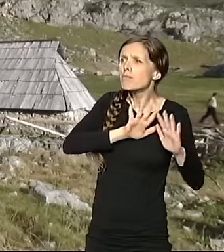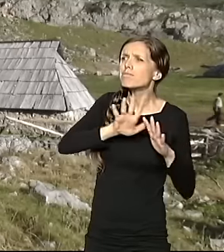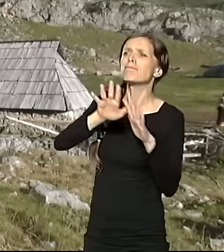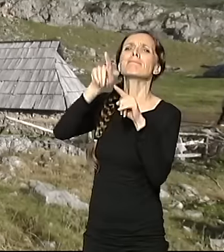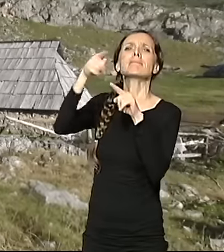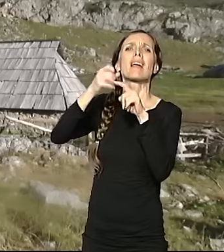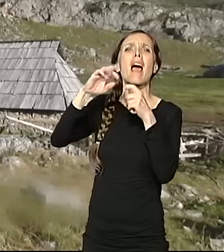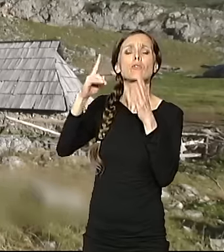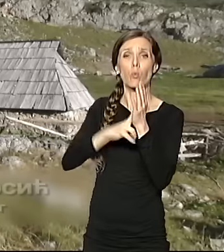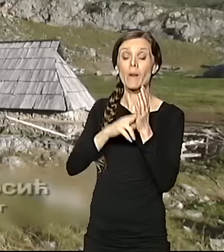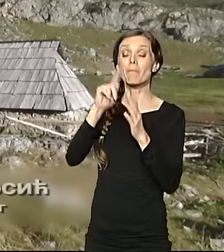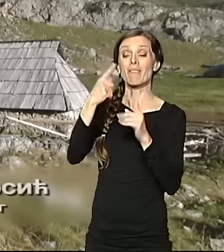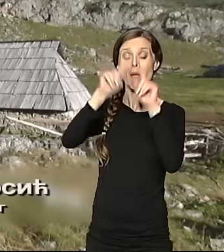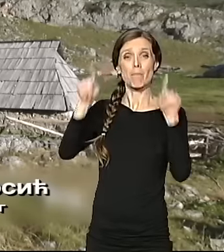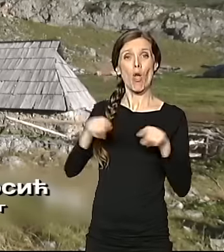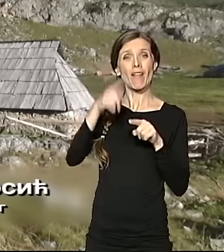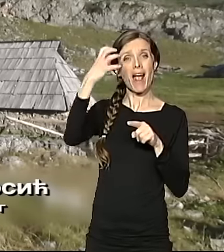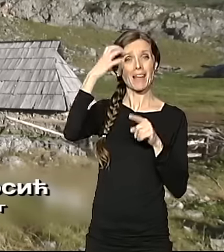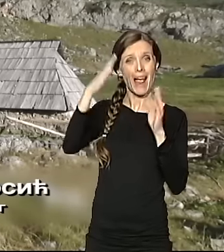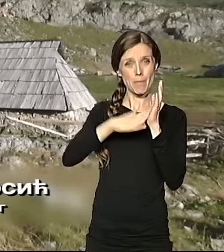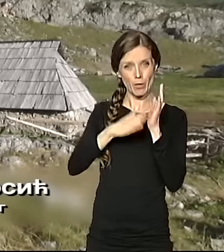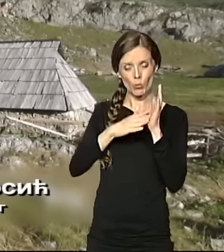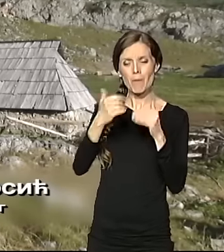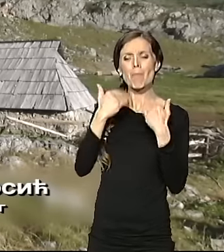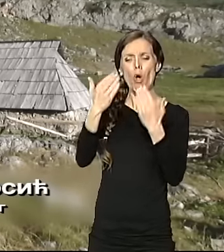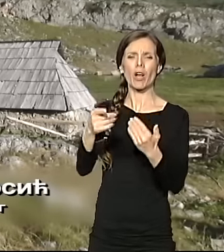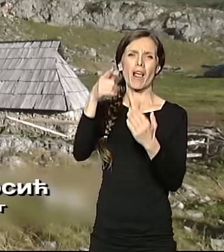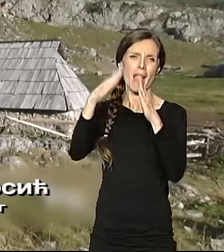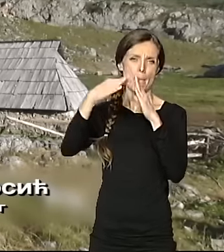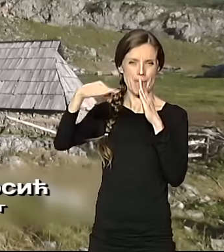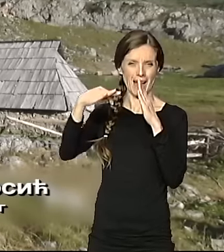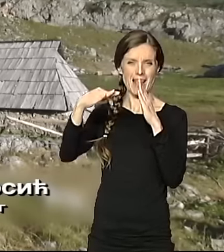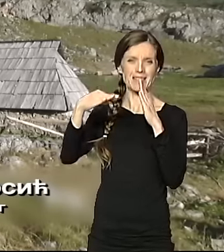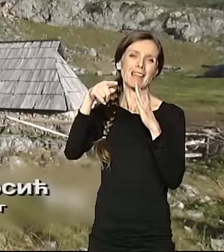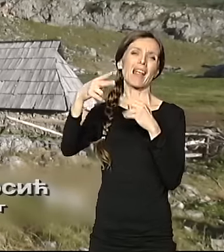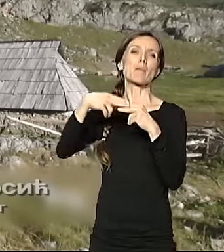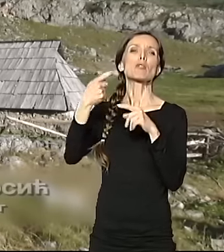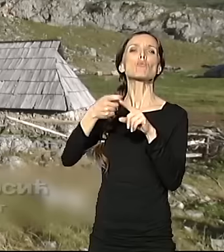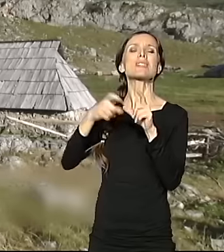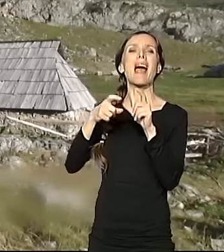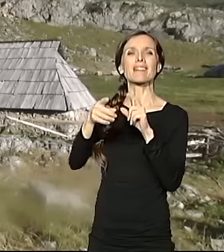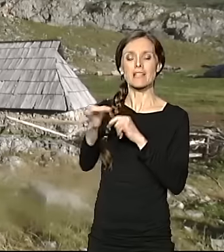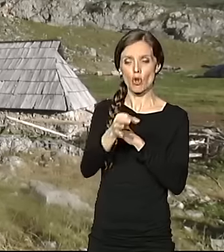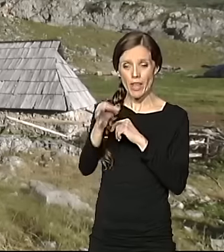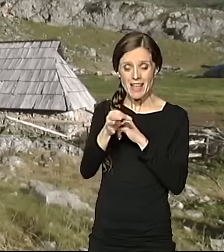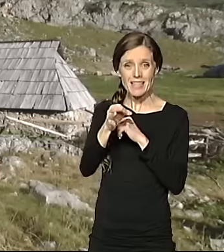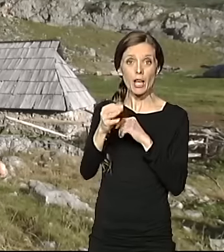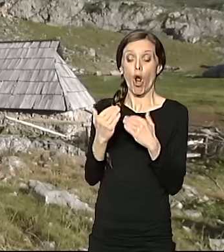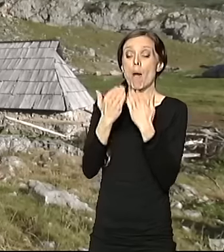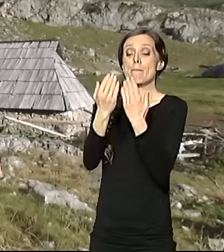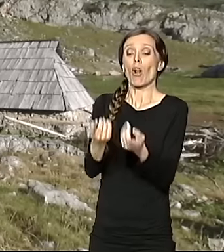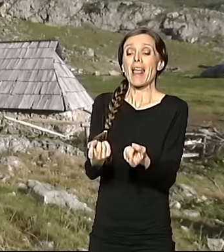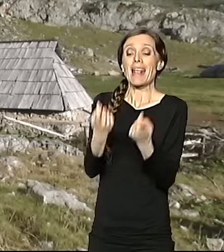Milutina, koji poklanja manastiru na Vranjini, na ostrovu u Skadarskom jezeru, poklanja neka sela zajedno